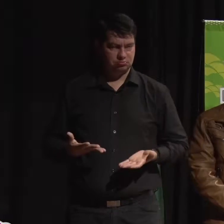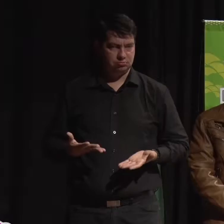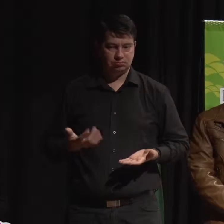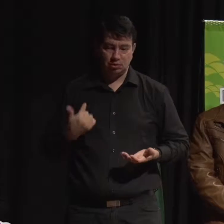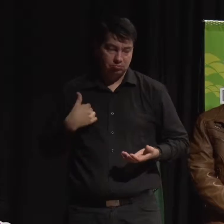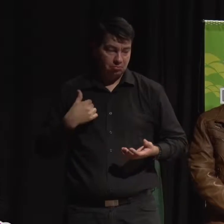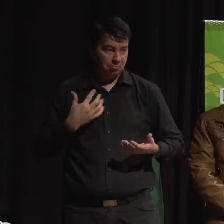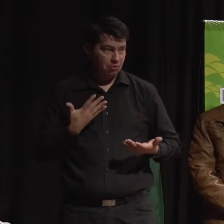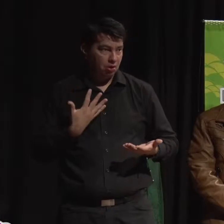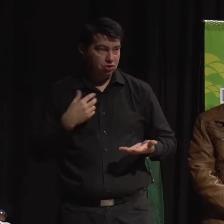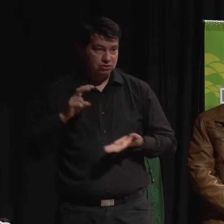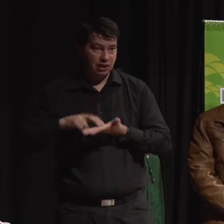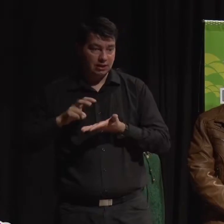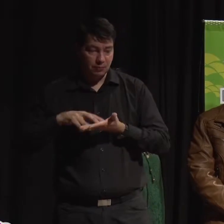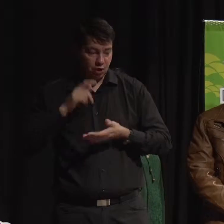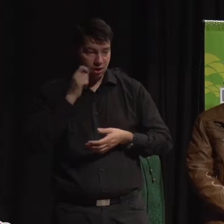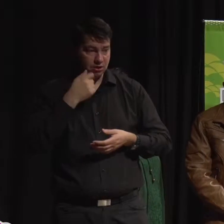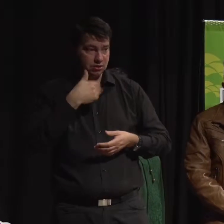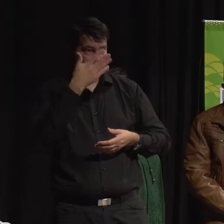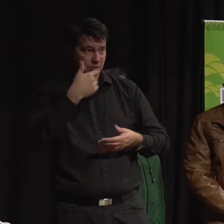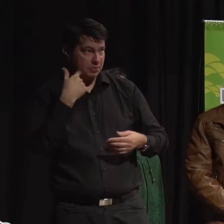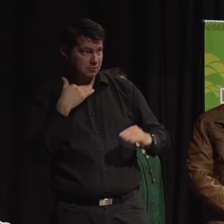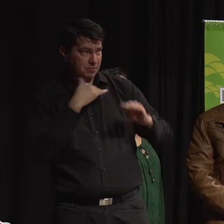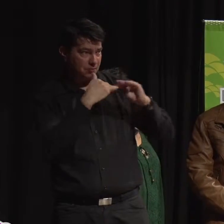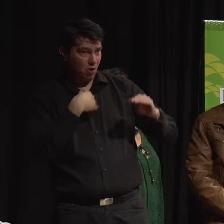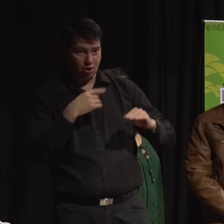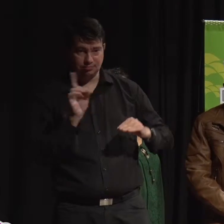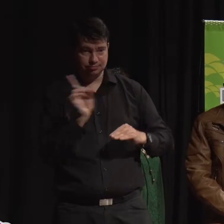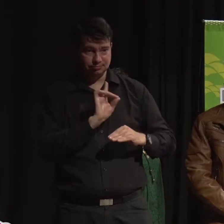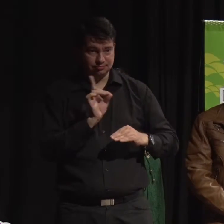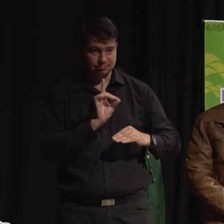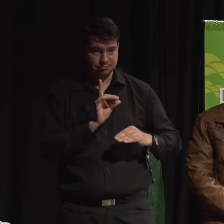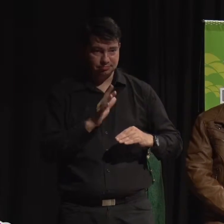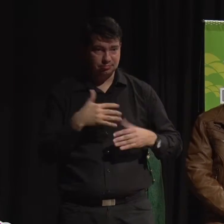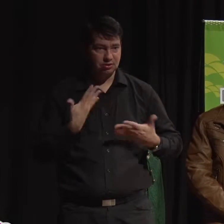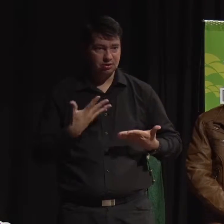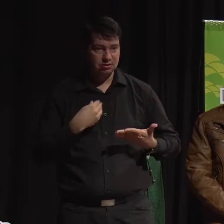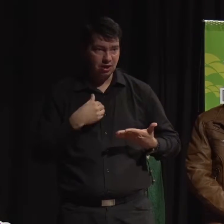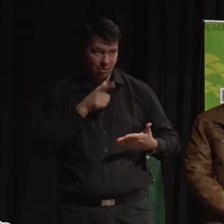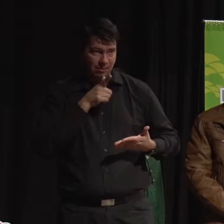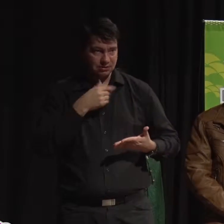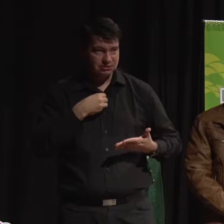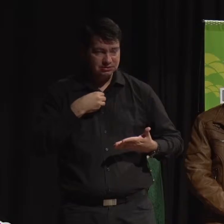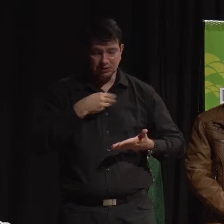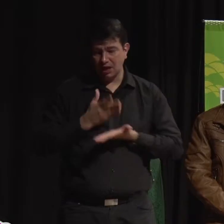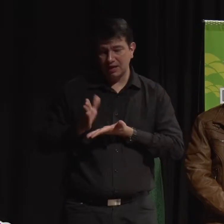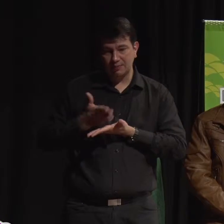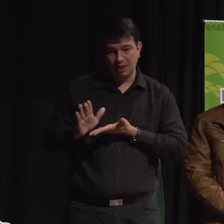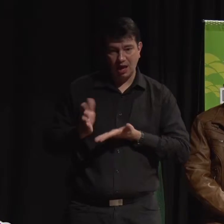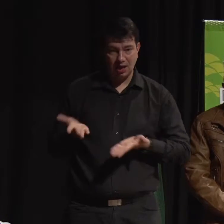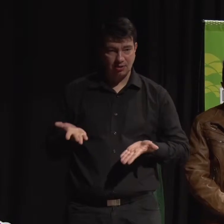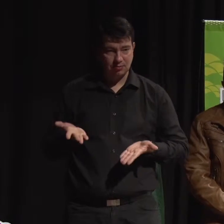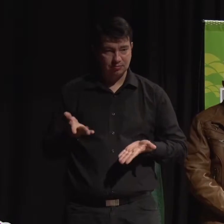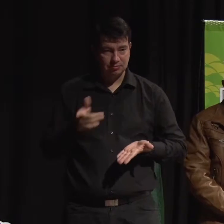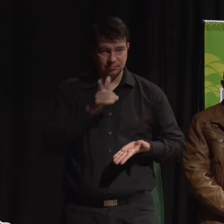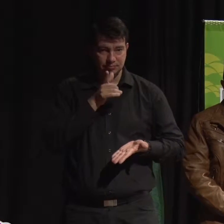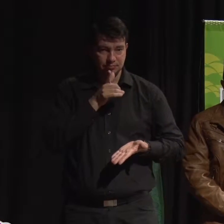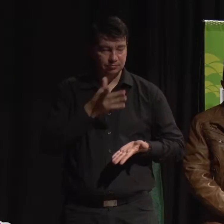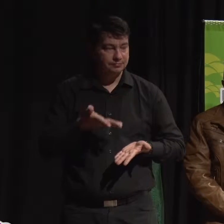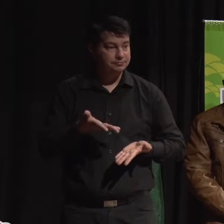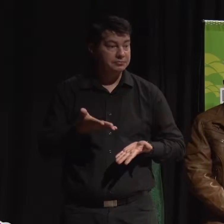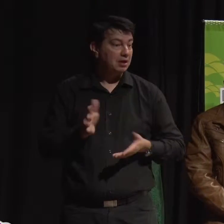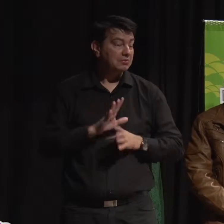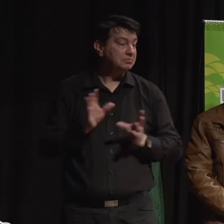nosotros salteño no nos vemos estén de esa misma manera entonces nos sentimos discriminados por esta vez y